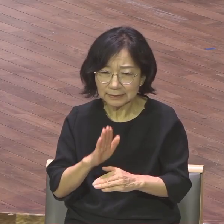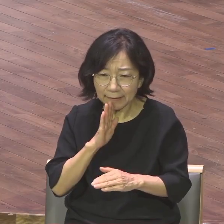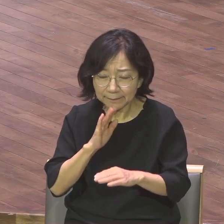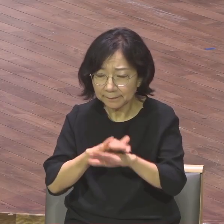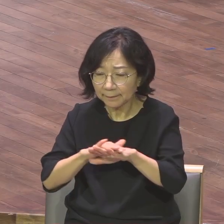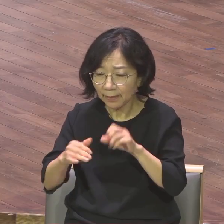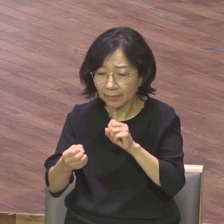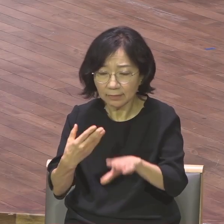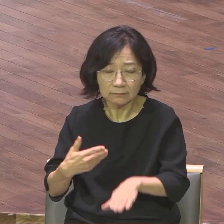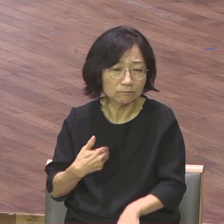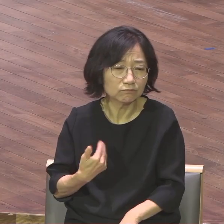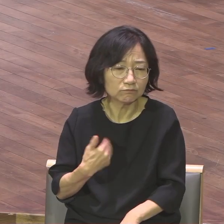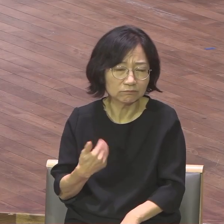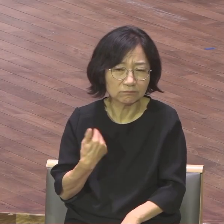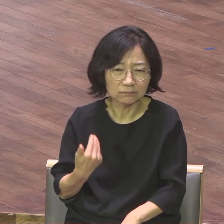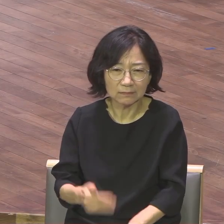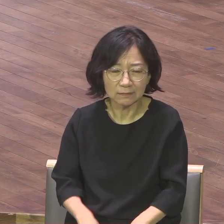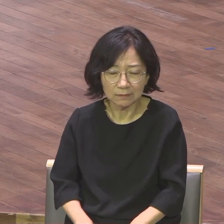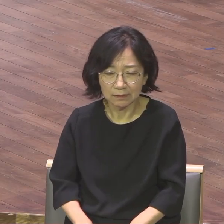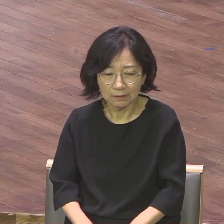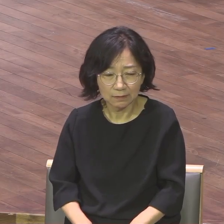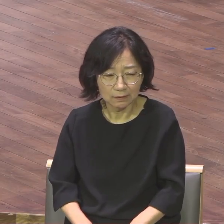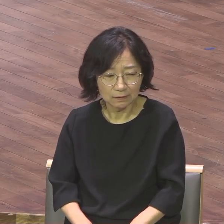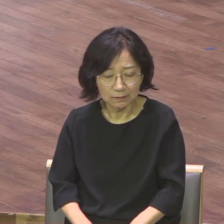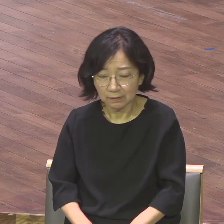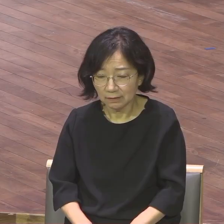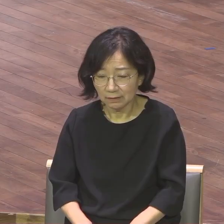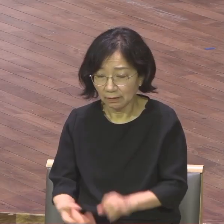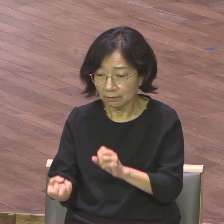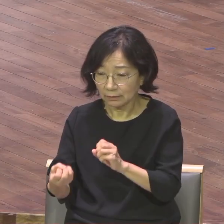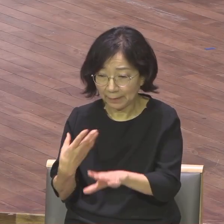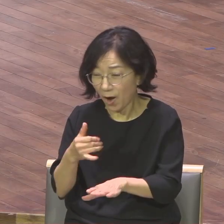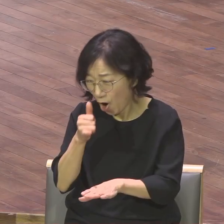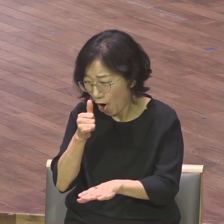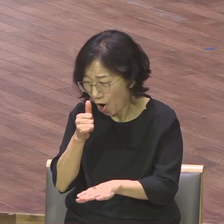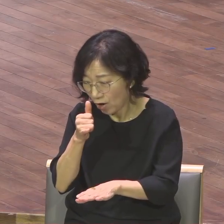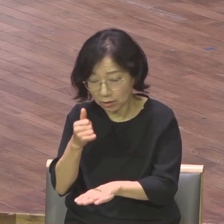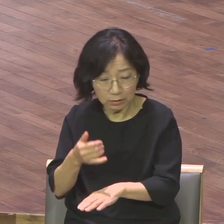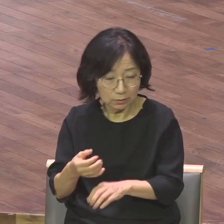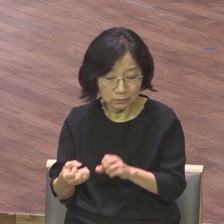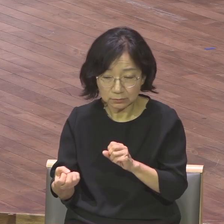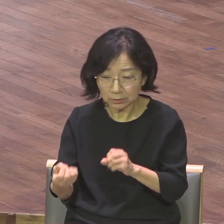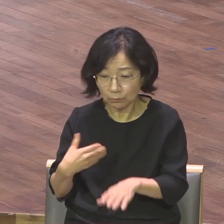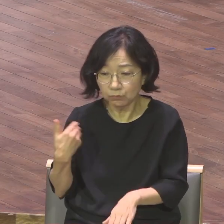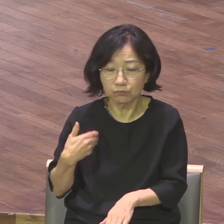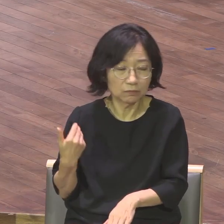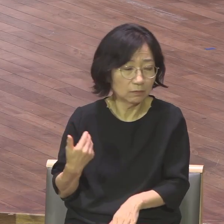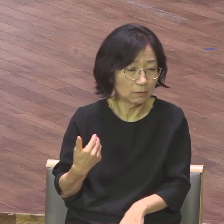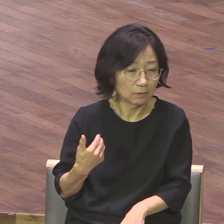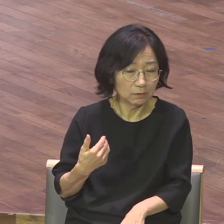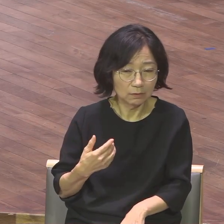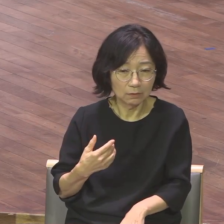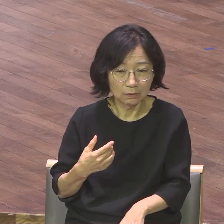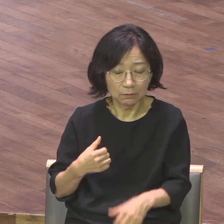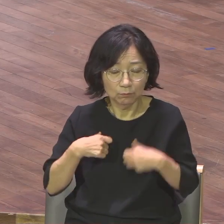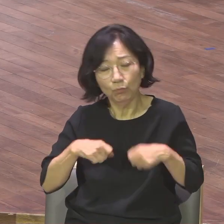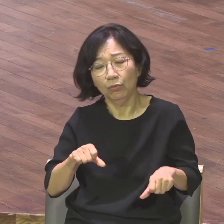불구하고, 답이 있는데도 불구하고 그것을 알지 못하고 믿지 아니하고 자포자기한